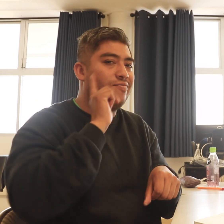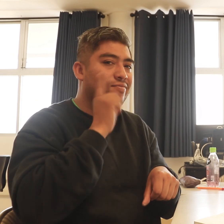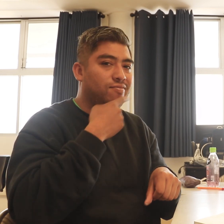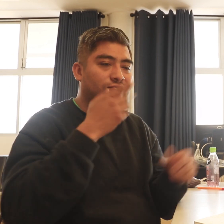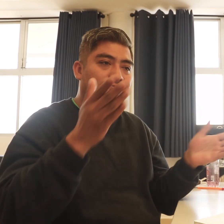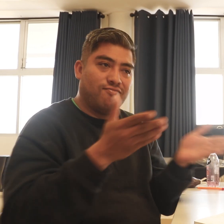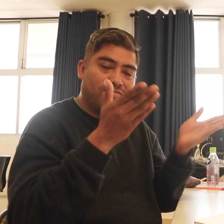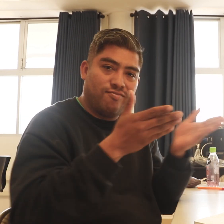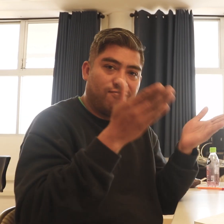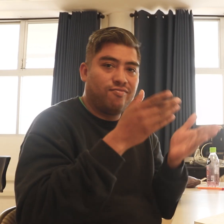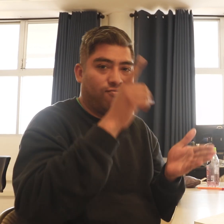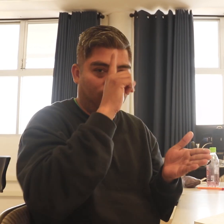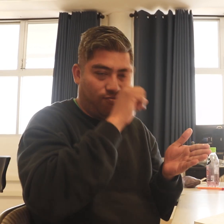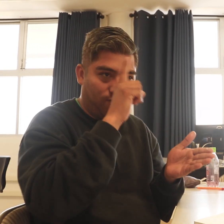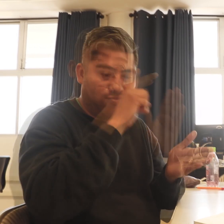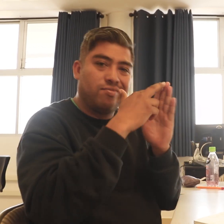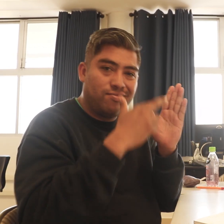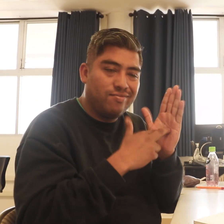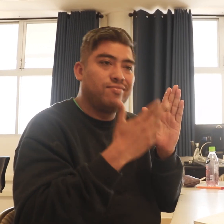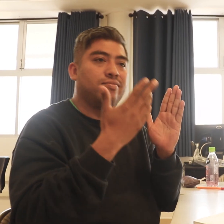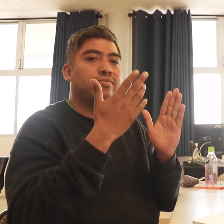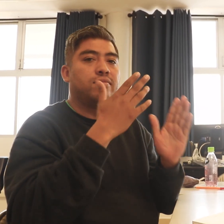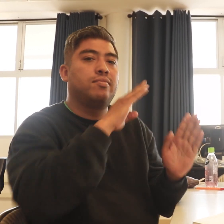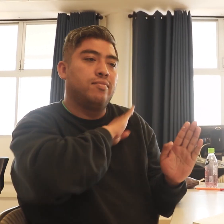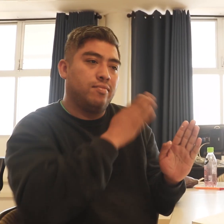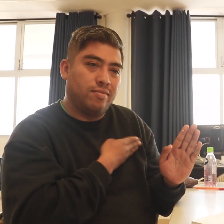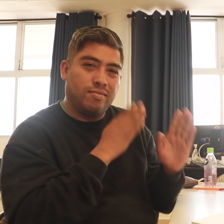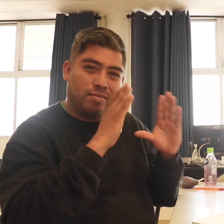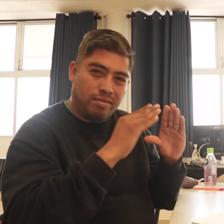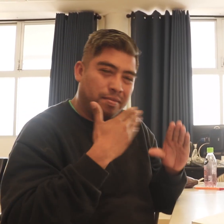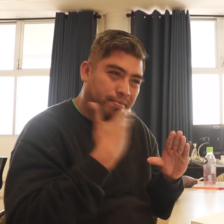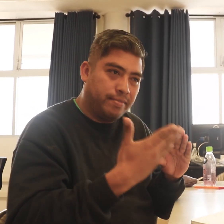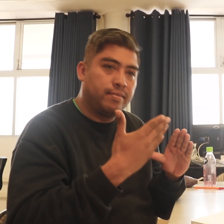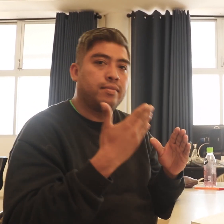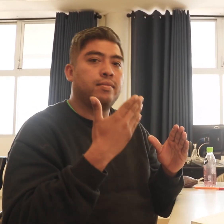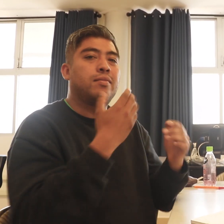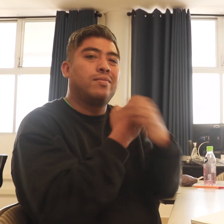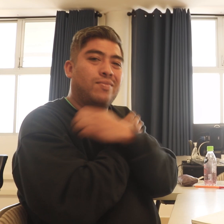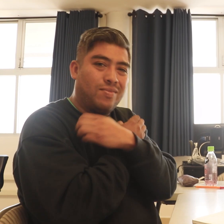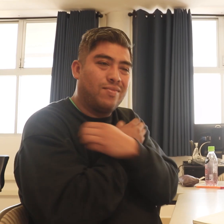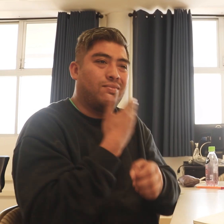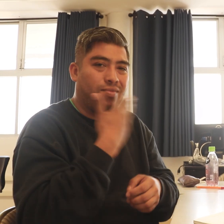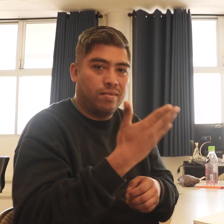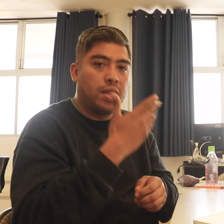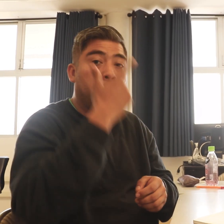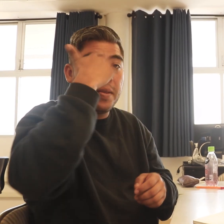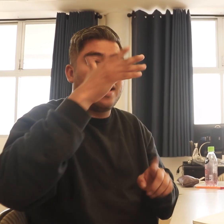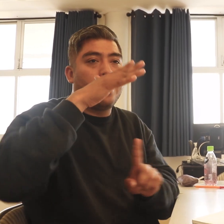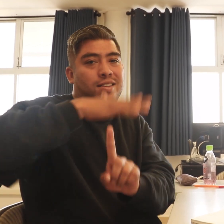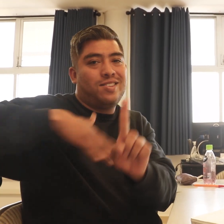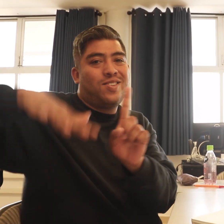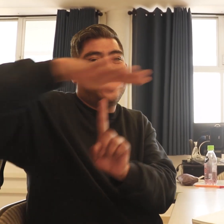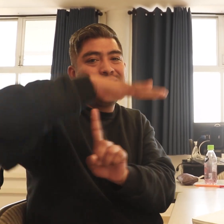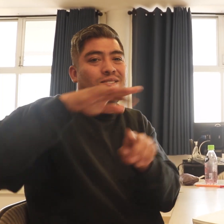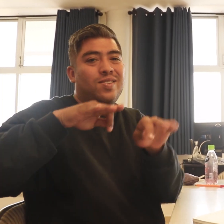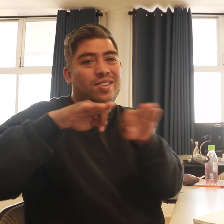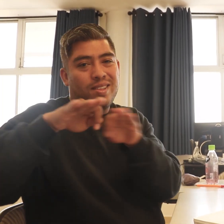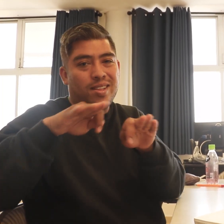comunidad sorda. También aquí me enseñan valores, me enseñan español, para poder en el futuro pues tener